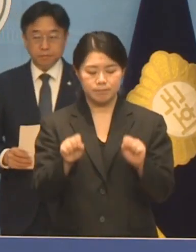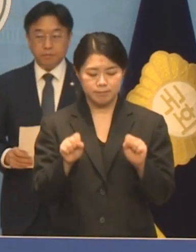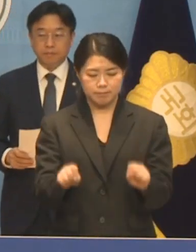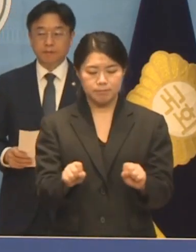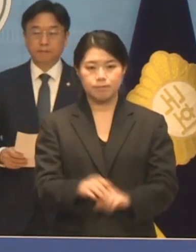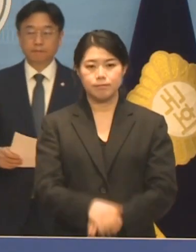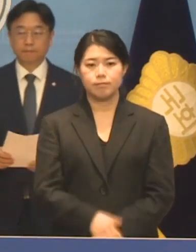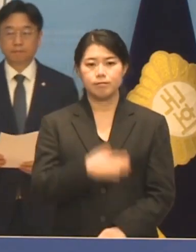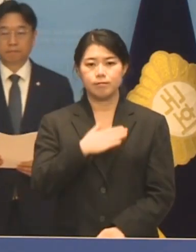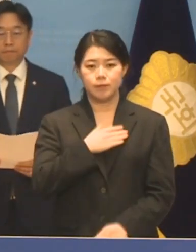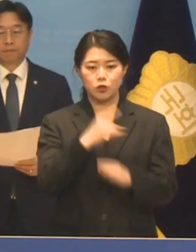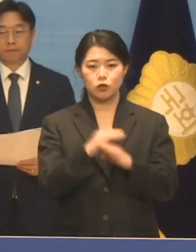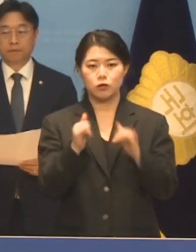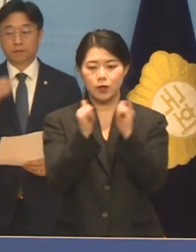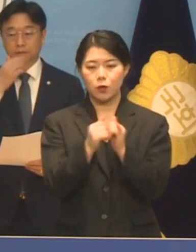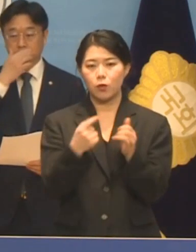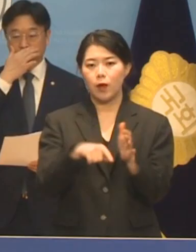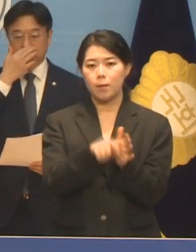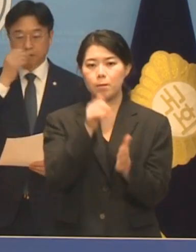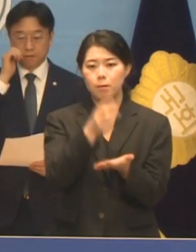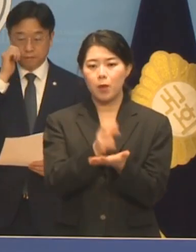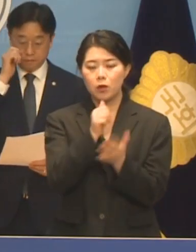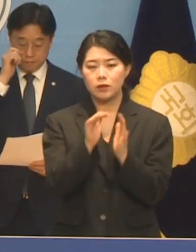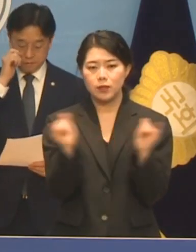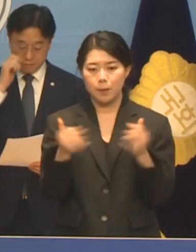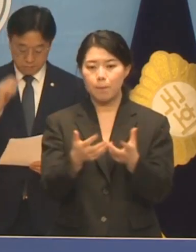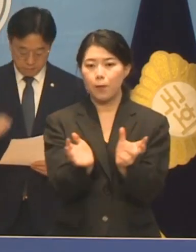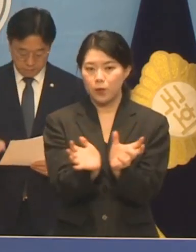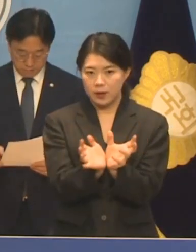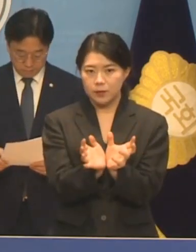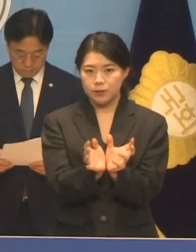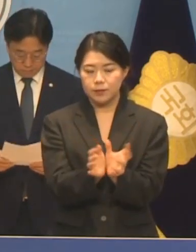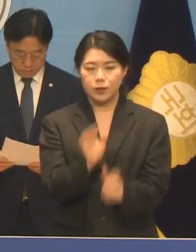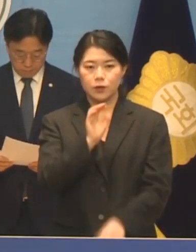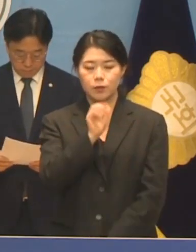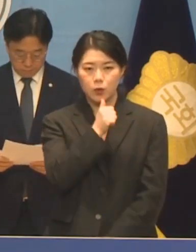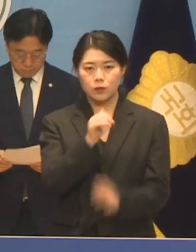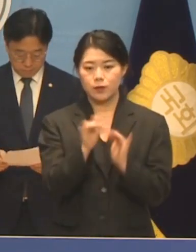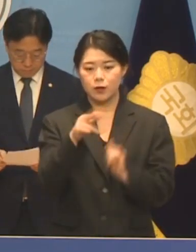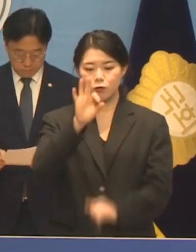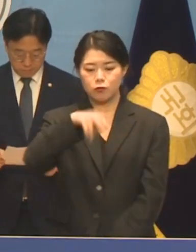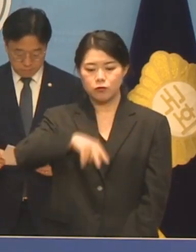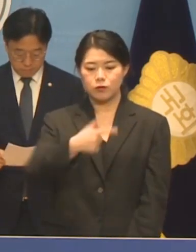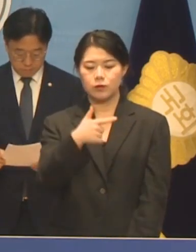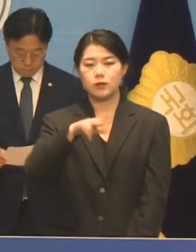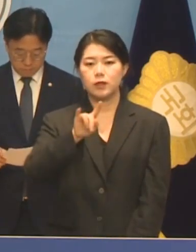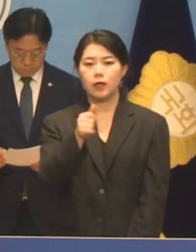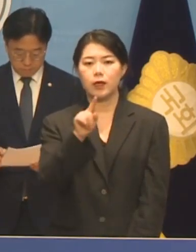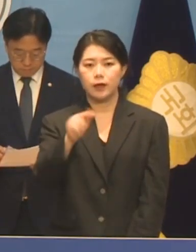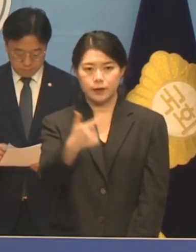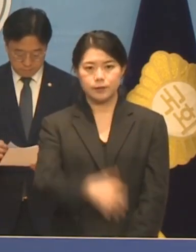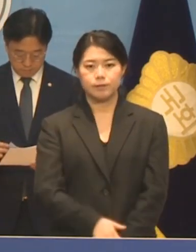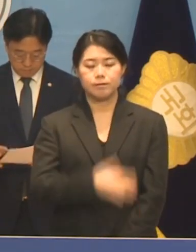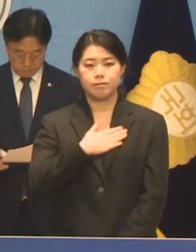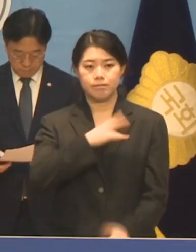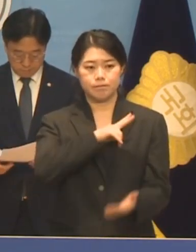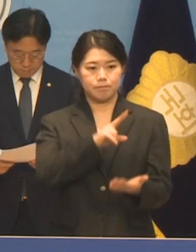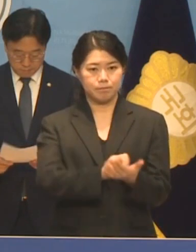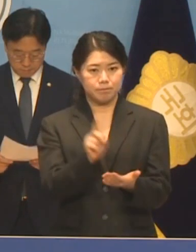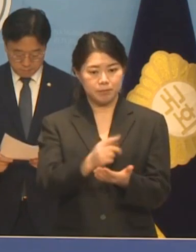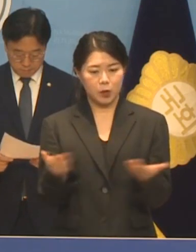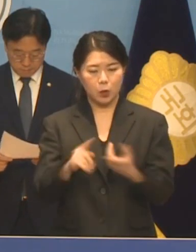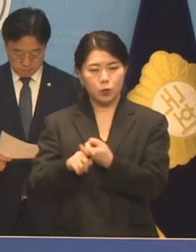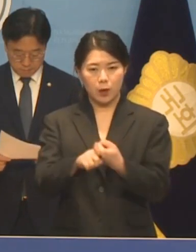안녕하세요. 저는 민주사회를 위한 변호사 모임에서 카라 문제 해결을 위해 함께하고 있는 윤재현 변호사입니다. 저의 발언 주제는 노조